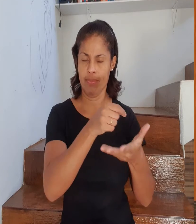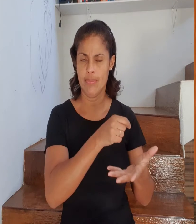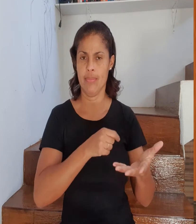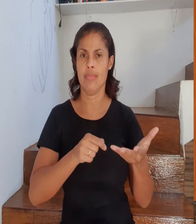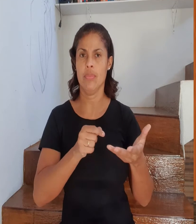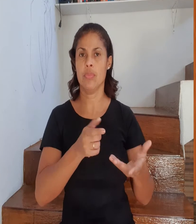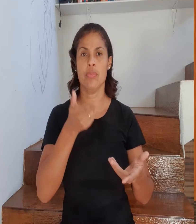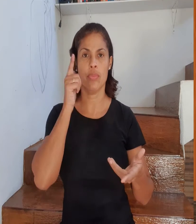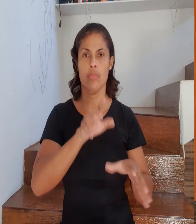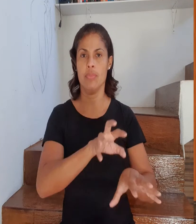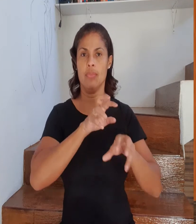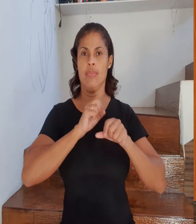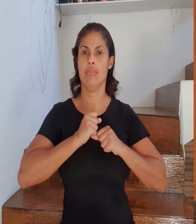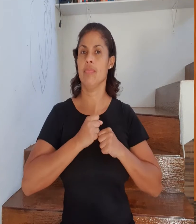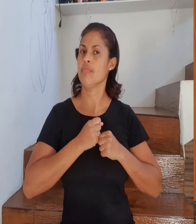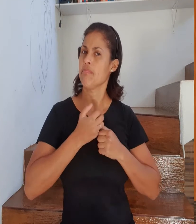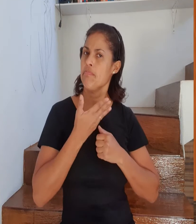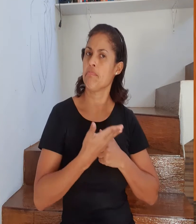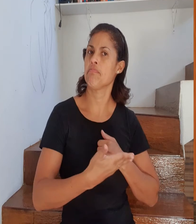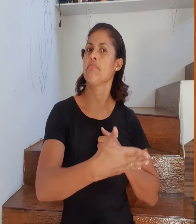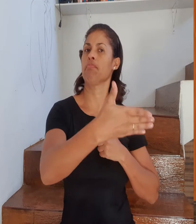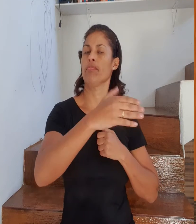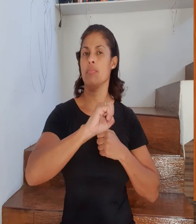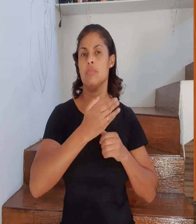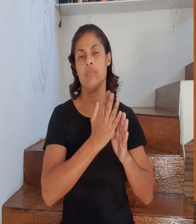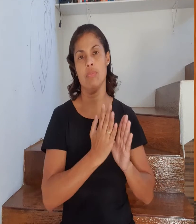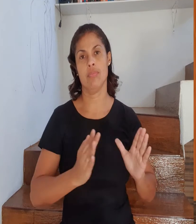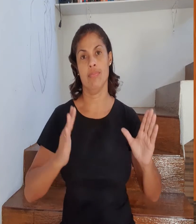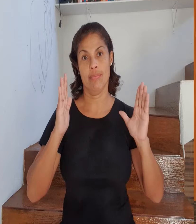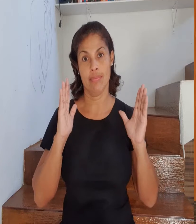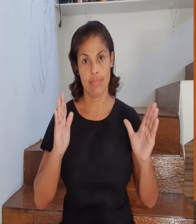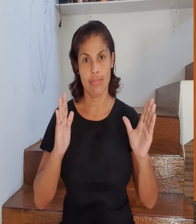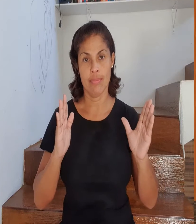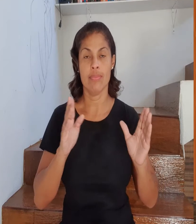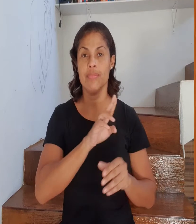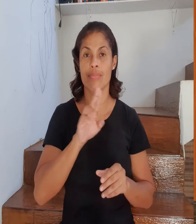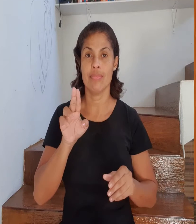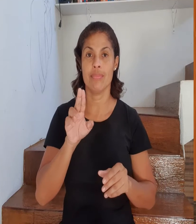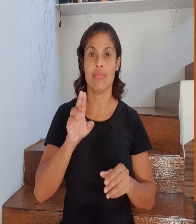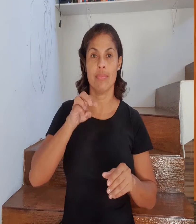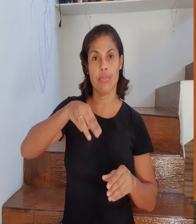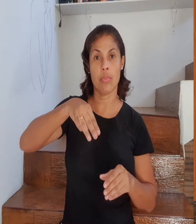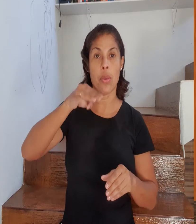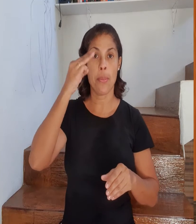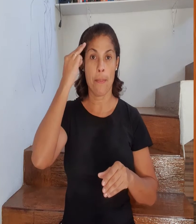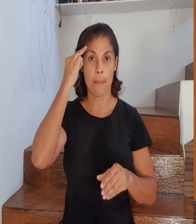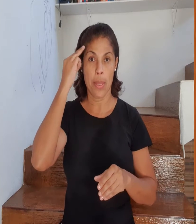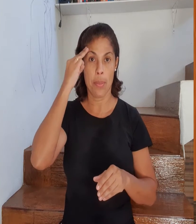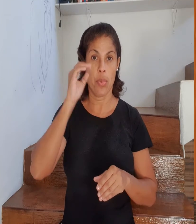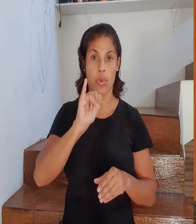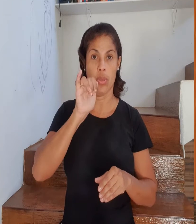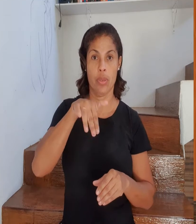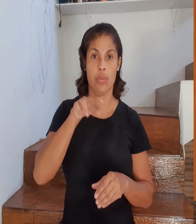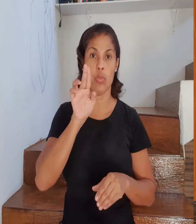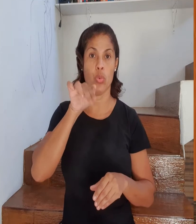seus mecanismos que adquirimos uma imunidade permanente ou pelo menos duradoura, o que chamamos de